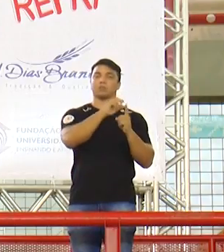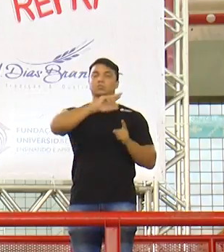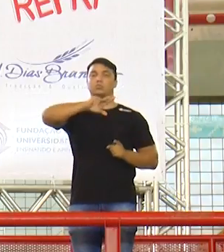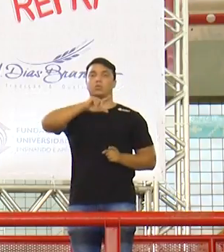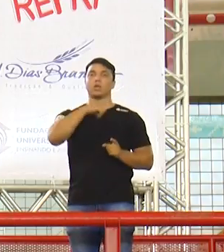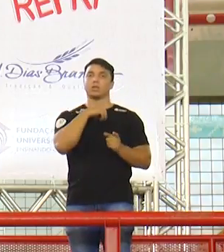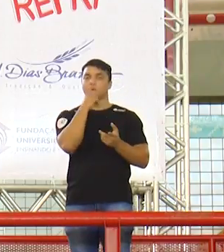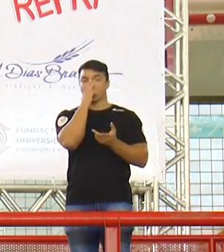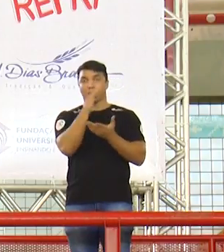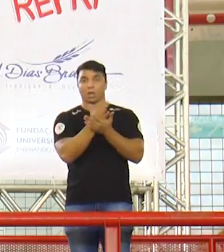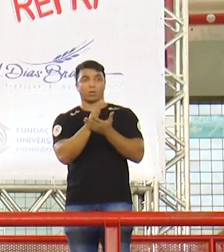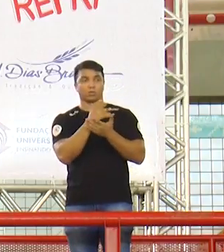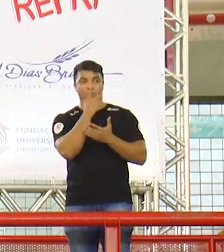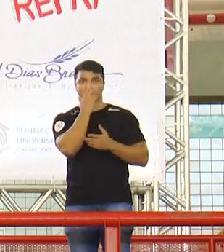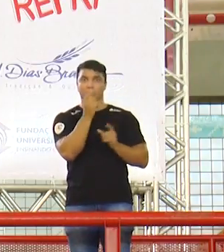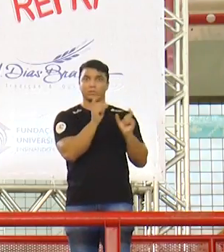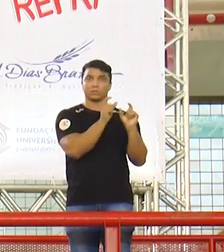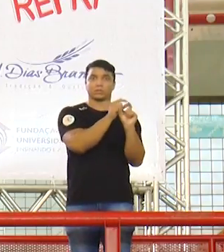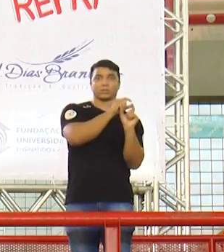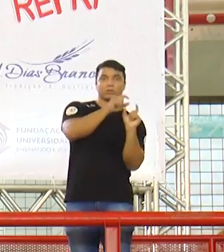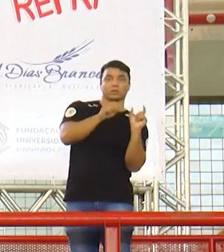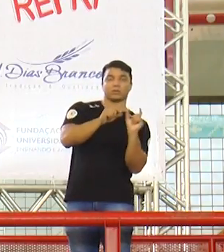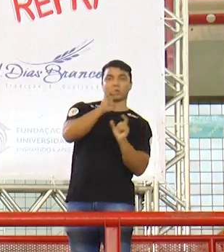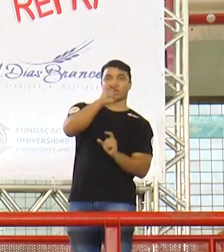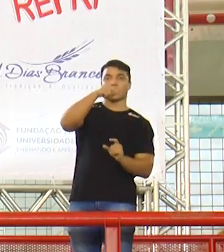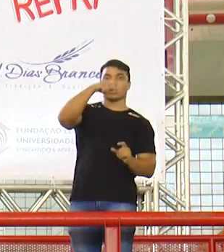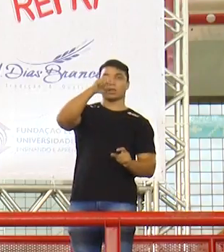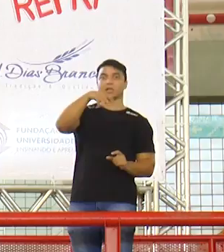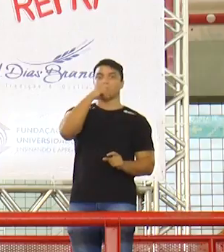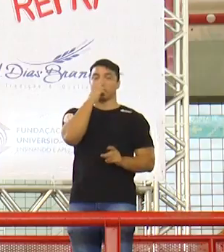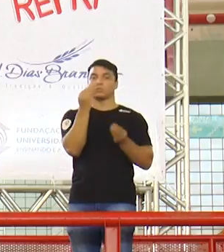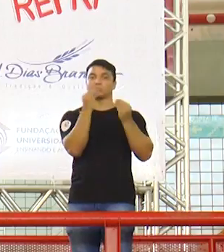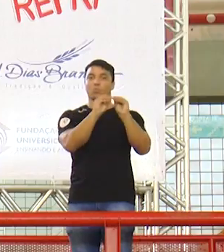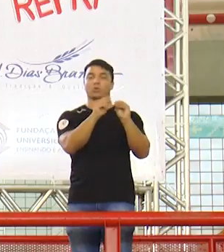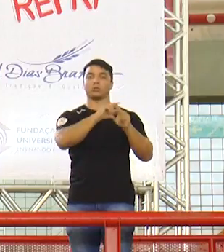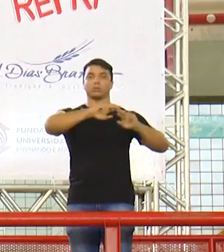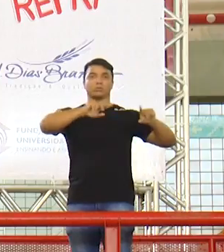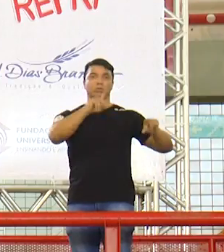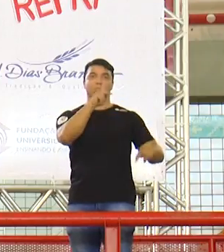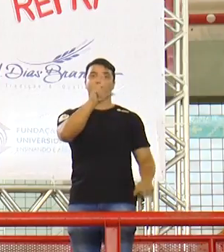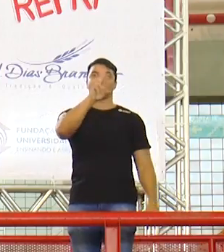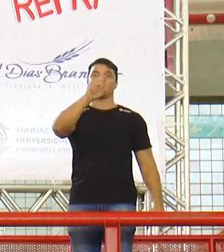Há quem passe até para o plural, que eu já ouvi gente dizendo.